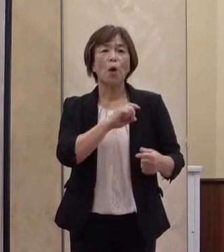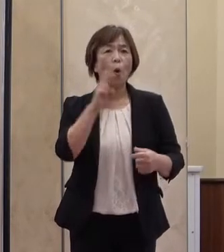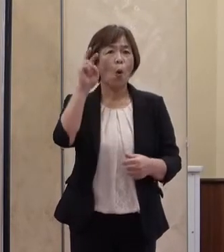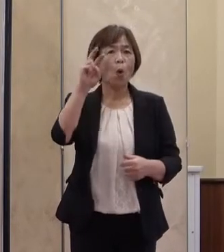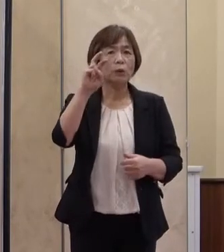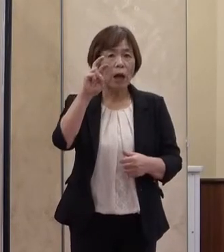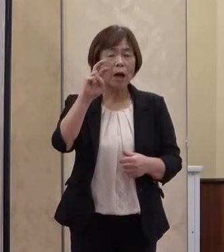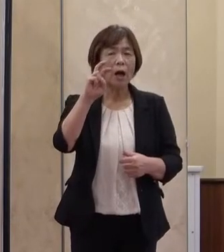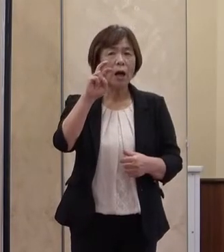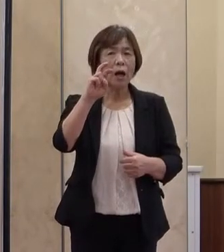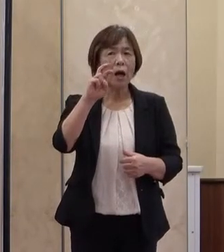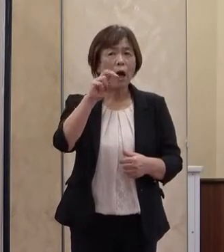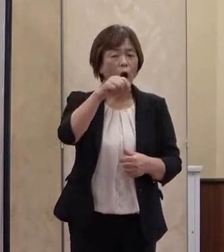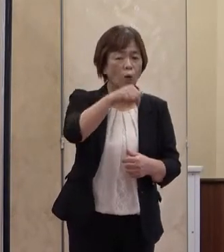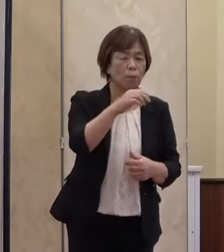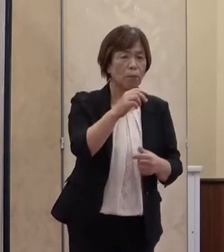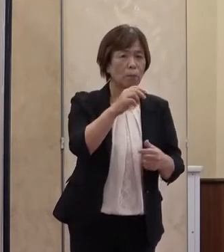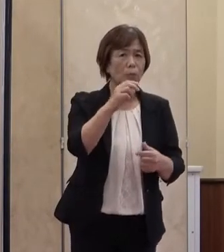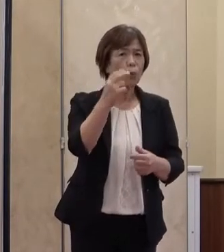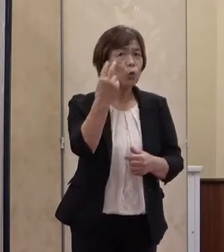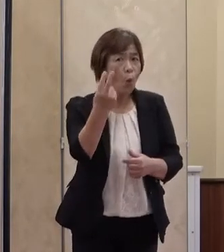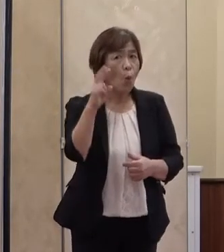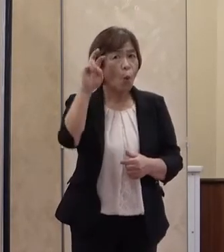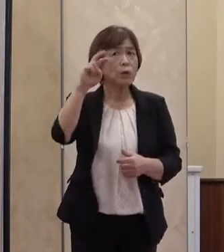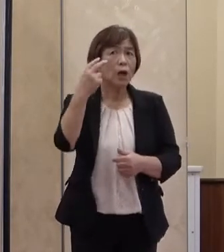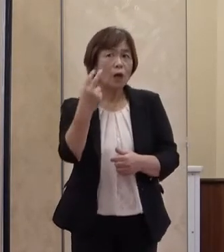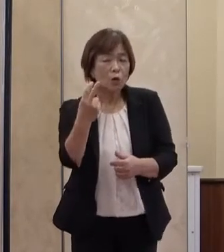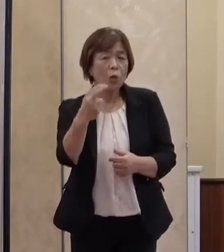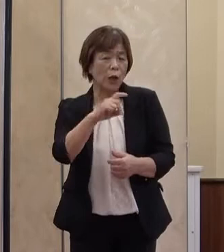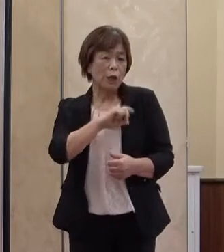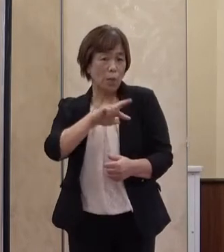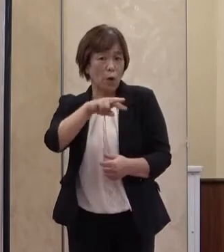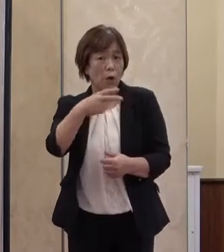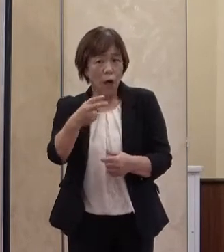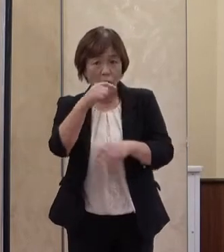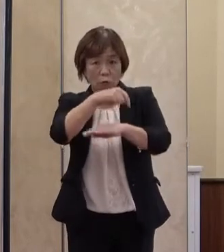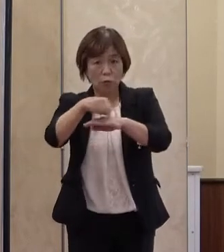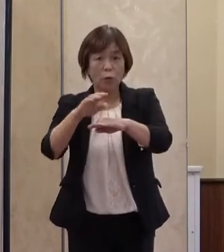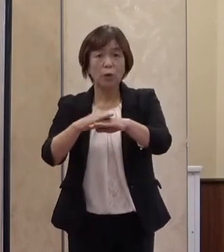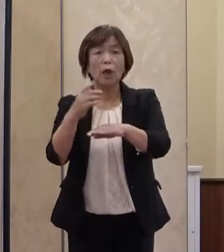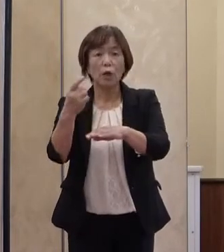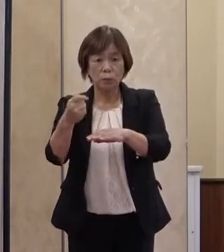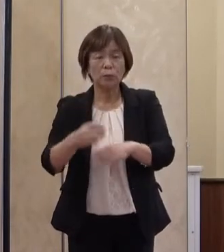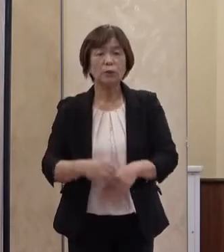阪都に変える意向を示されていると思うんですけれども、その方法